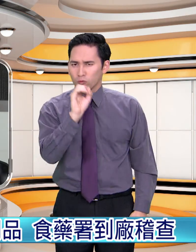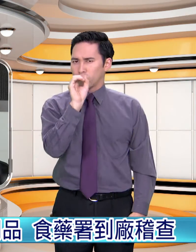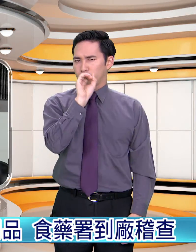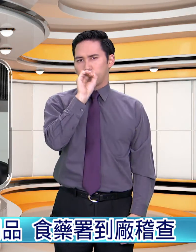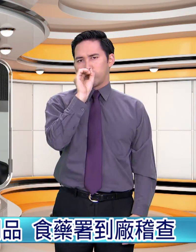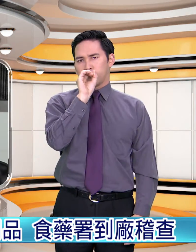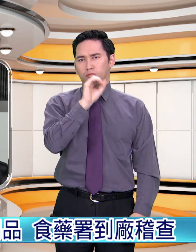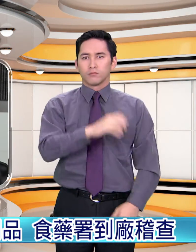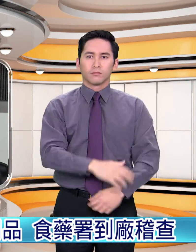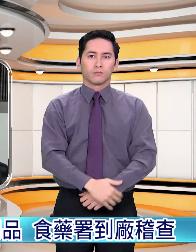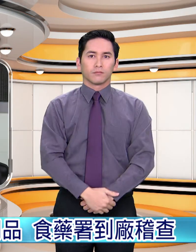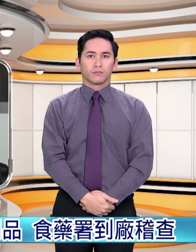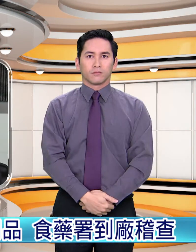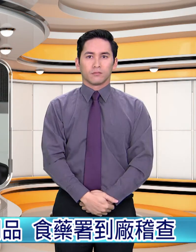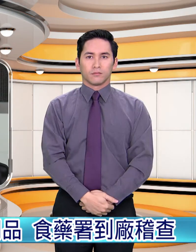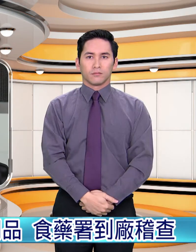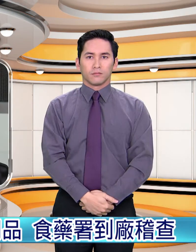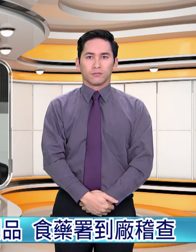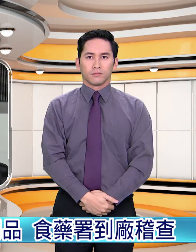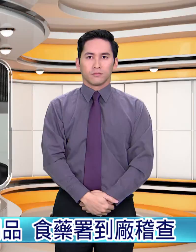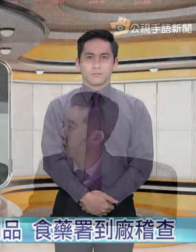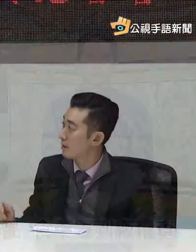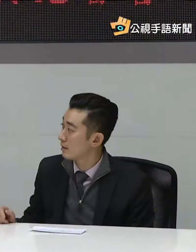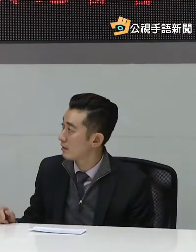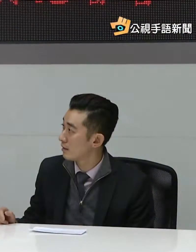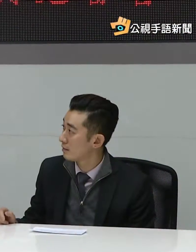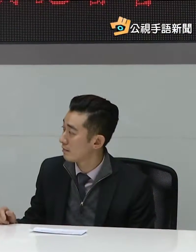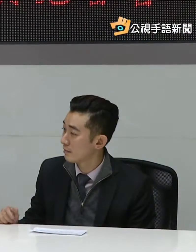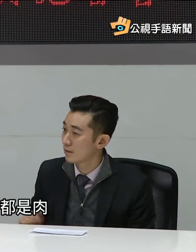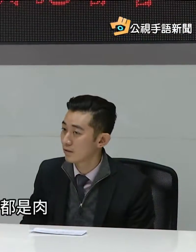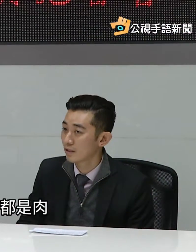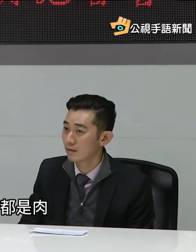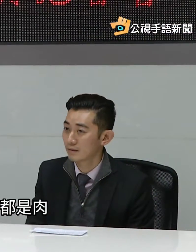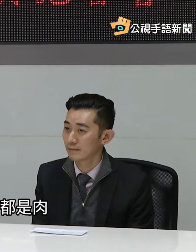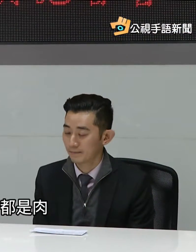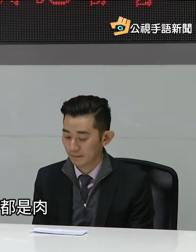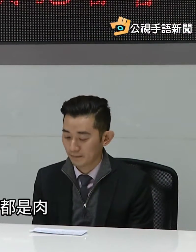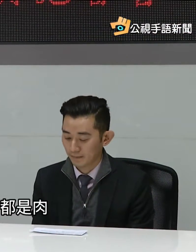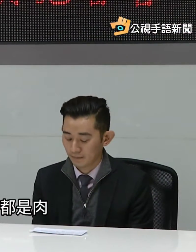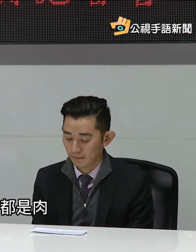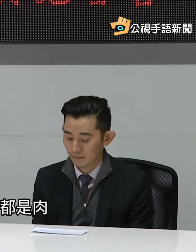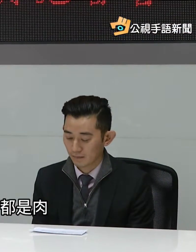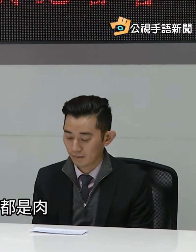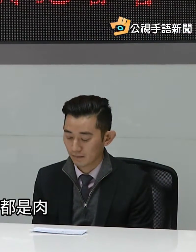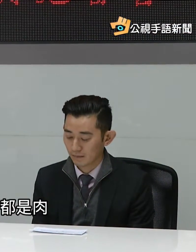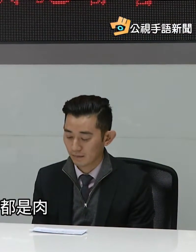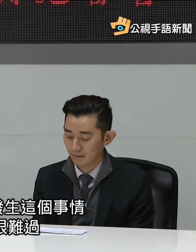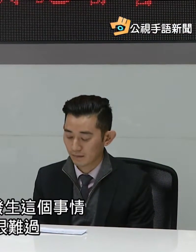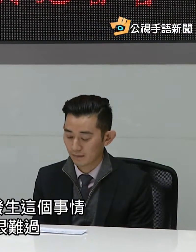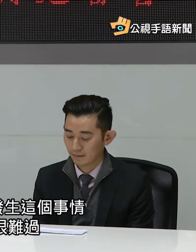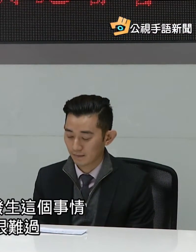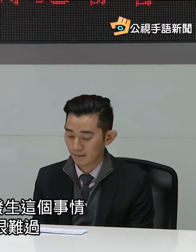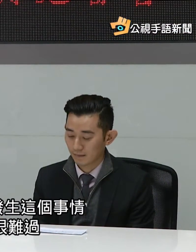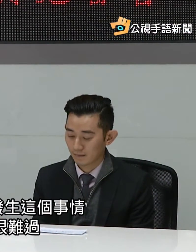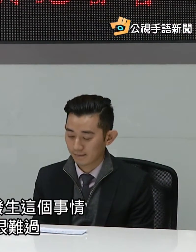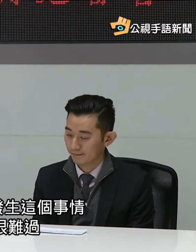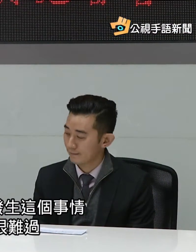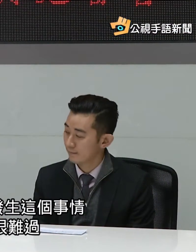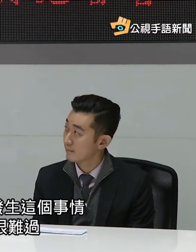改标贩售的情况。 手心手背都是肉，今天发生这个事情，我心